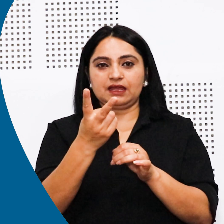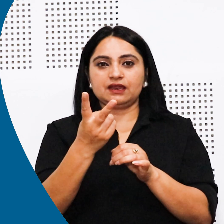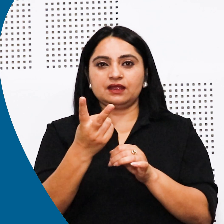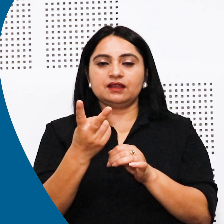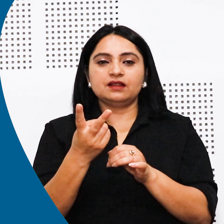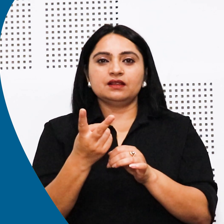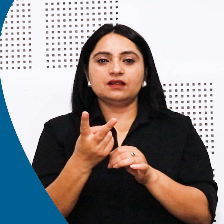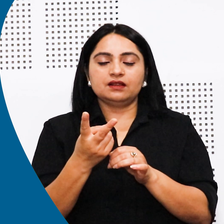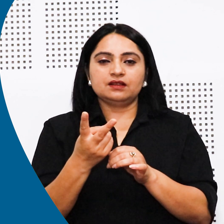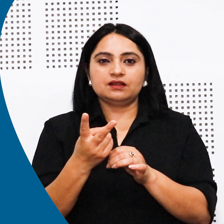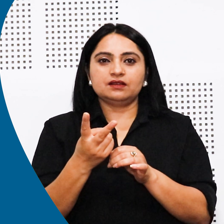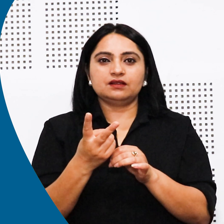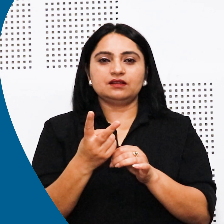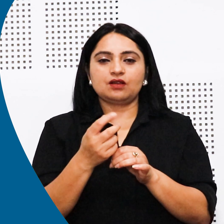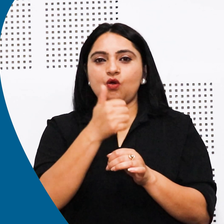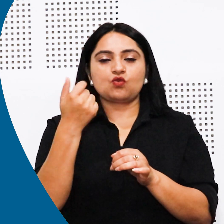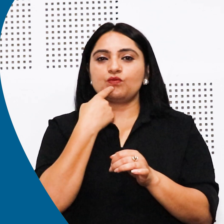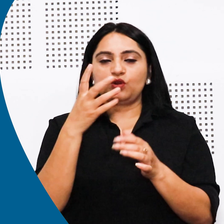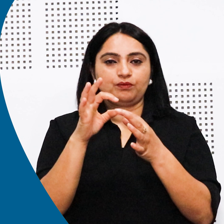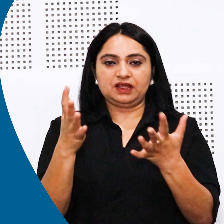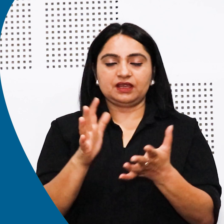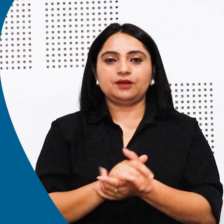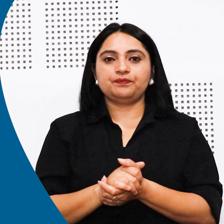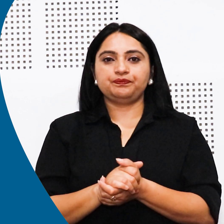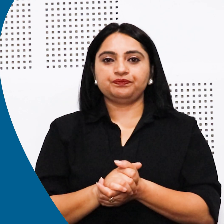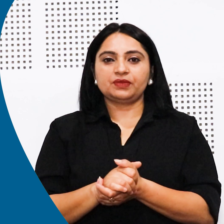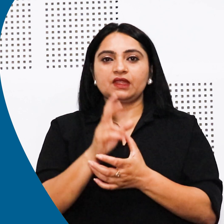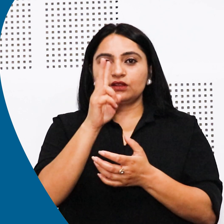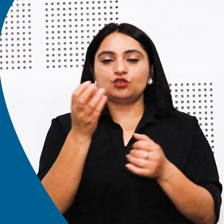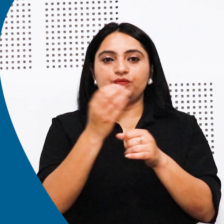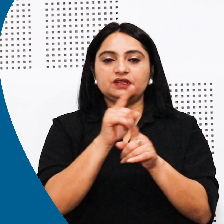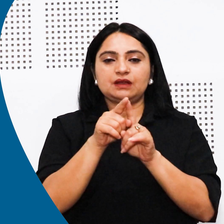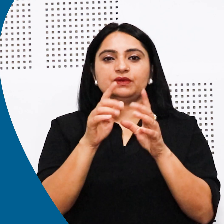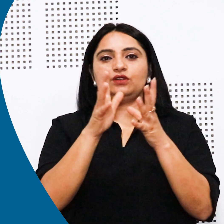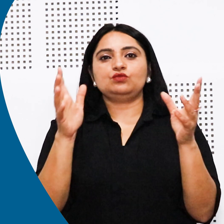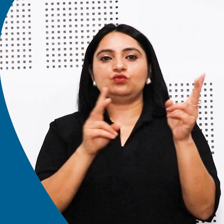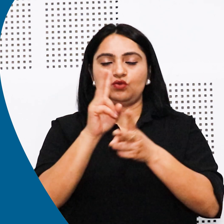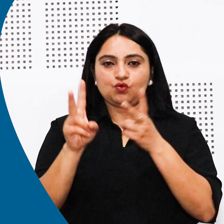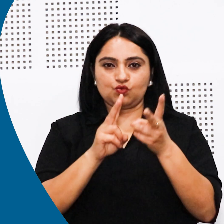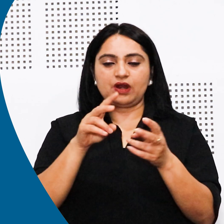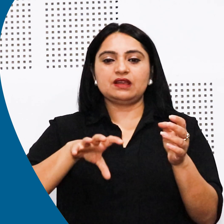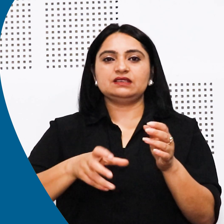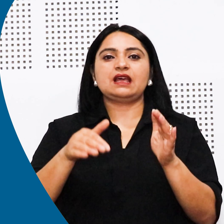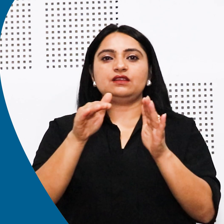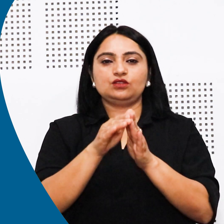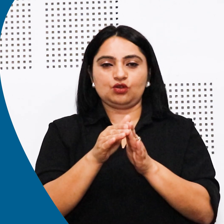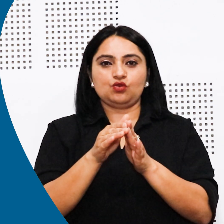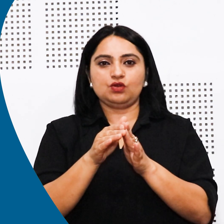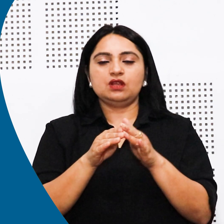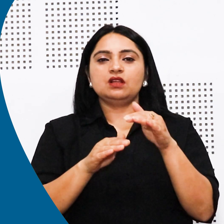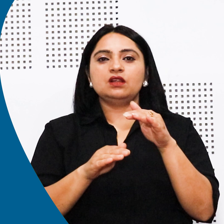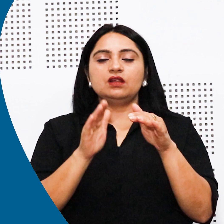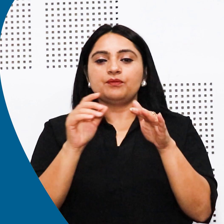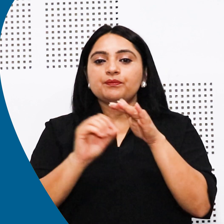रहिरहेको कारणले गर्दाखेरि चाहिँ अन्यथा भन्न मिलेन। तर त्योभन्दा पनि ठुलो कुरा चाहिँ सम्बन्धित स्थानीय तहका चाहिँ पार्लियामेन्ट जस्तो